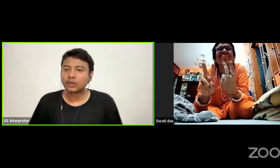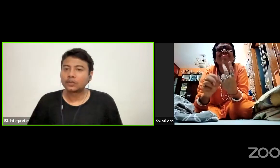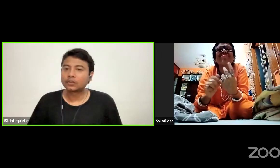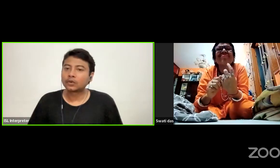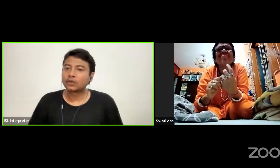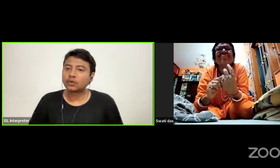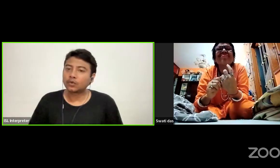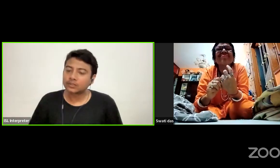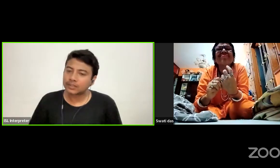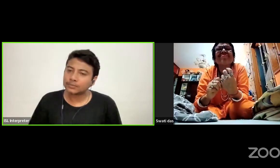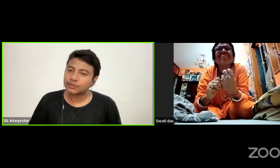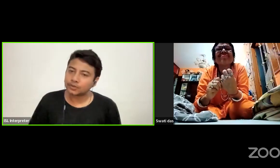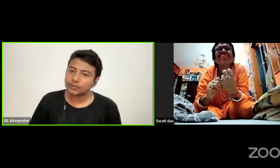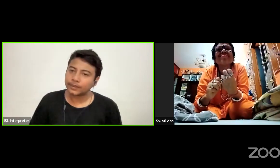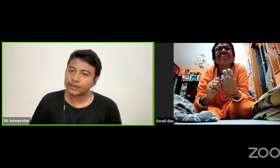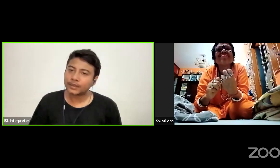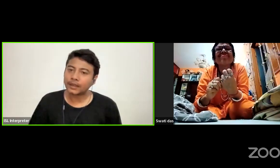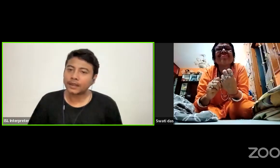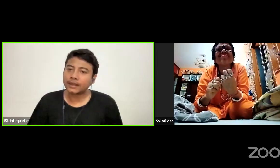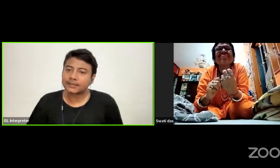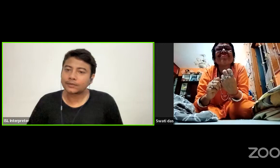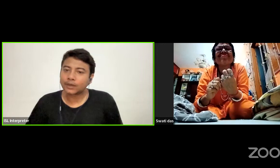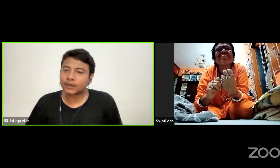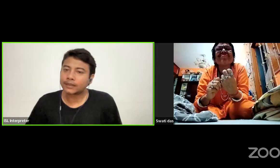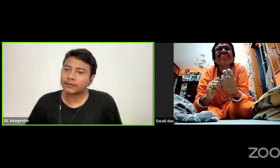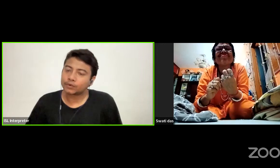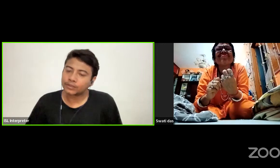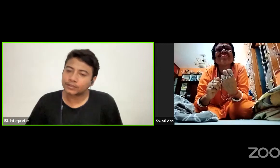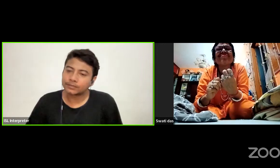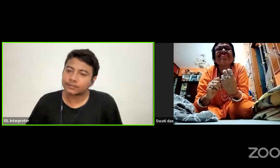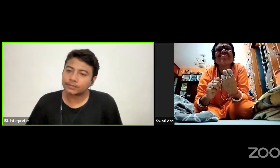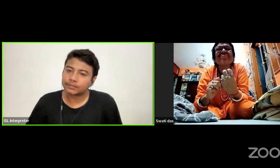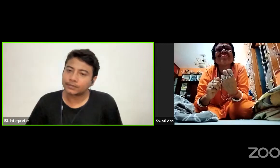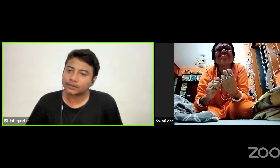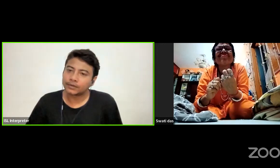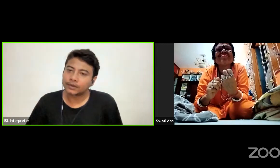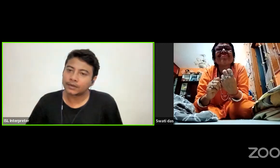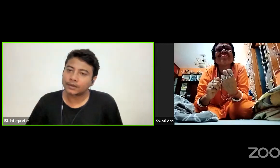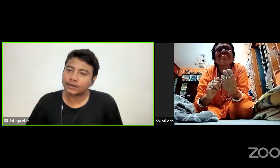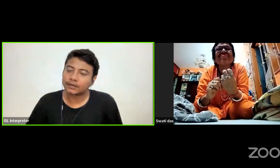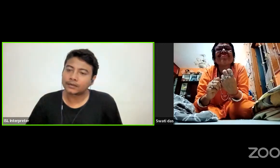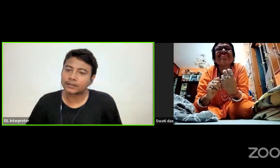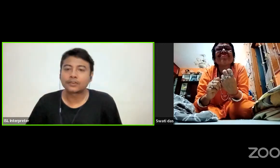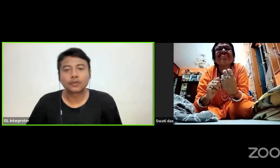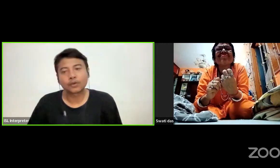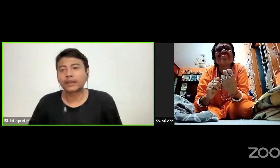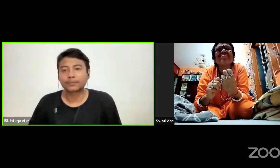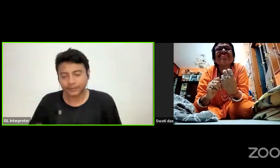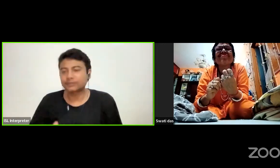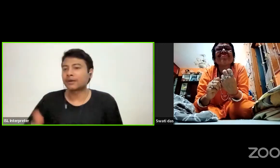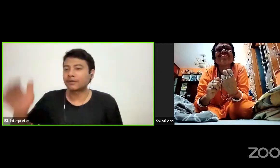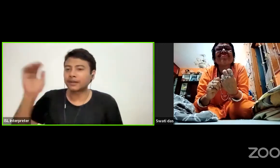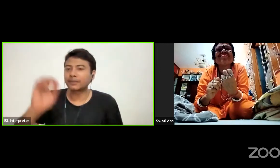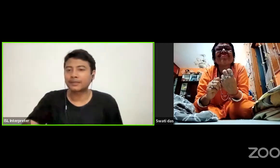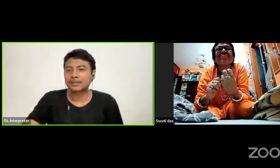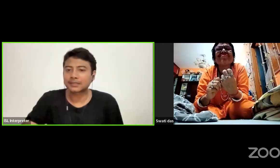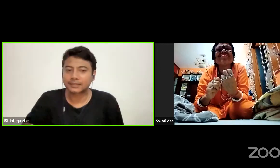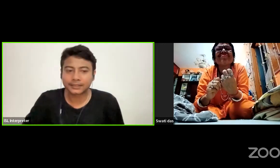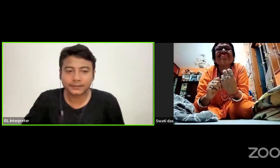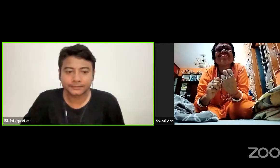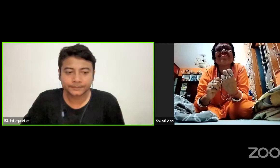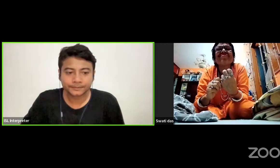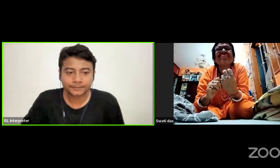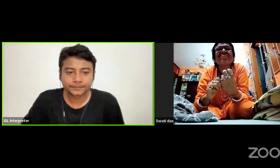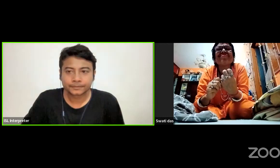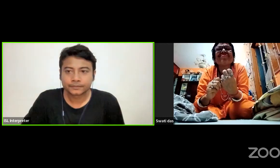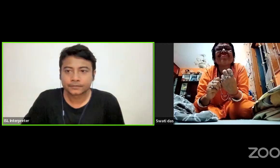लिए, तो उन सब चीज़ों में अगर ऐसा वो करे, क्या वो कृष्ण कृष्ण लोक या कृष्ण भगवान के पास जा